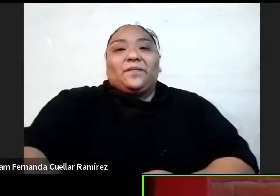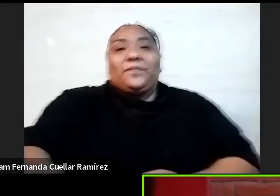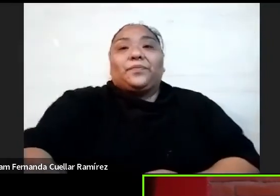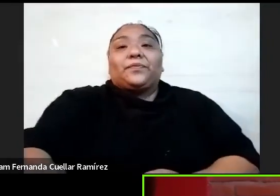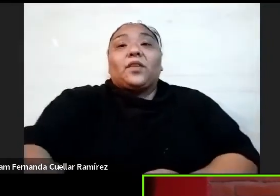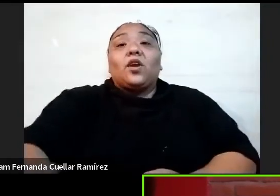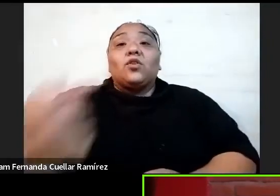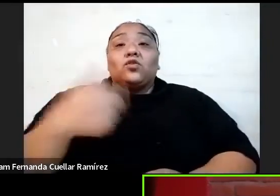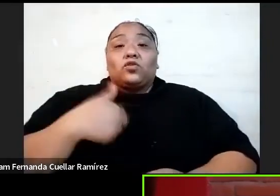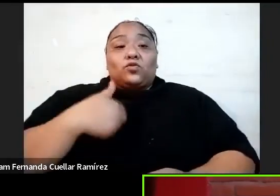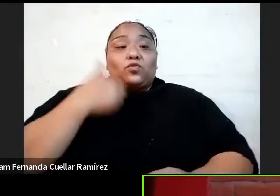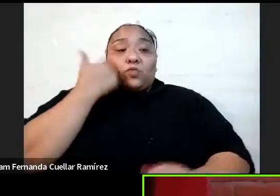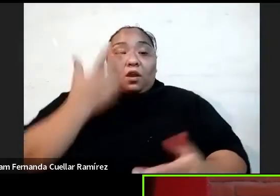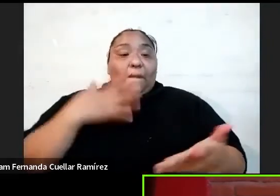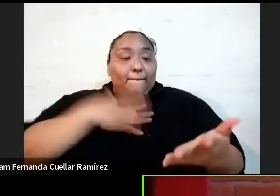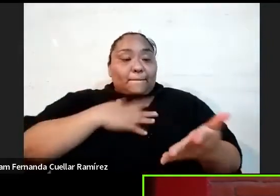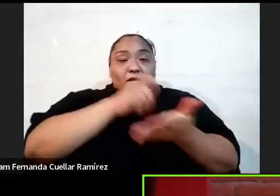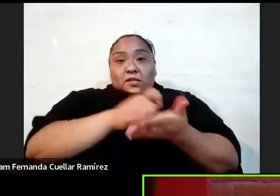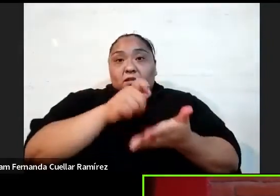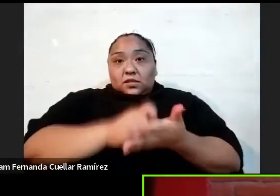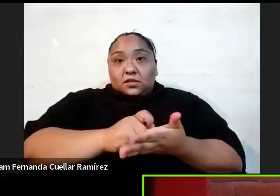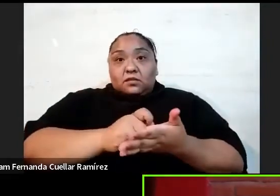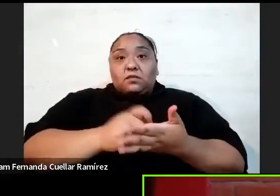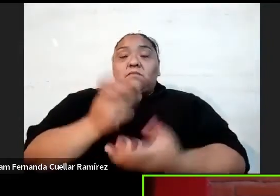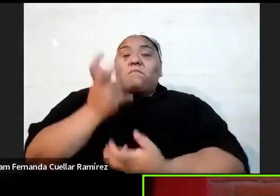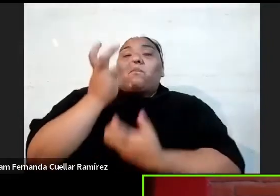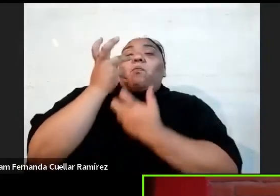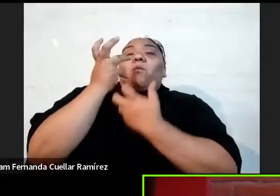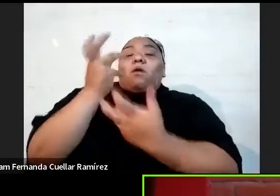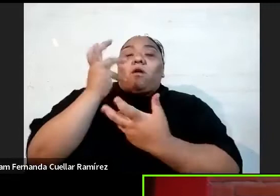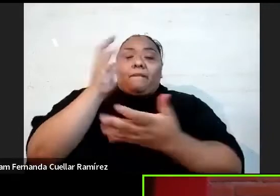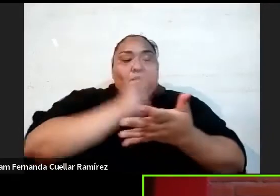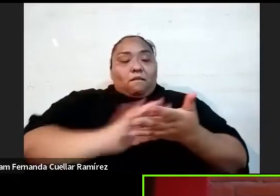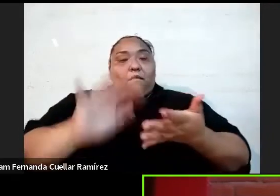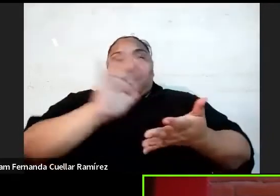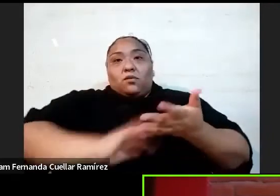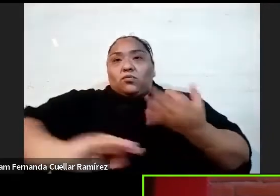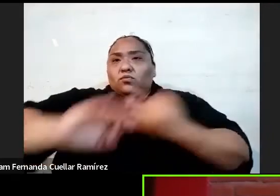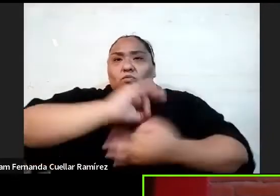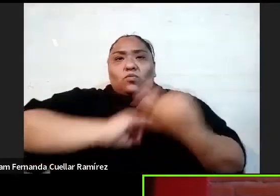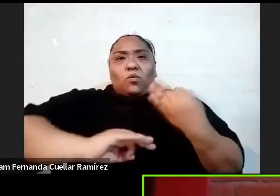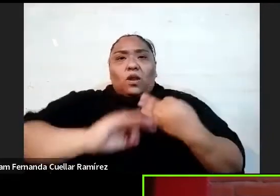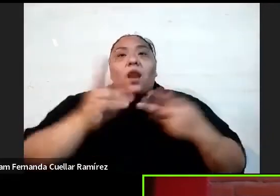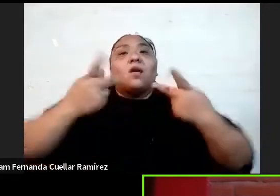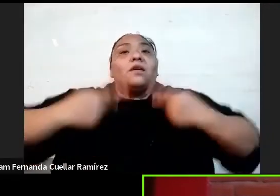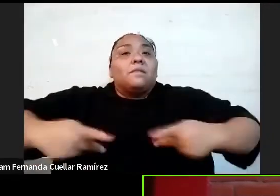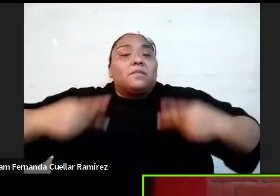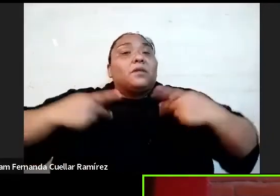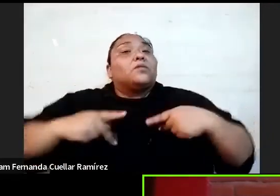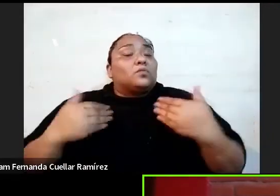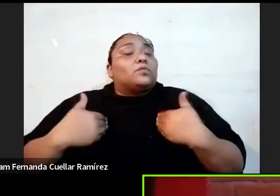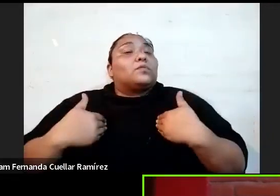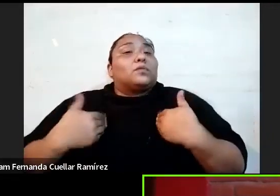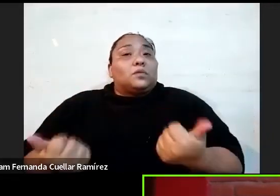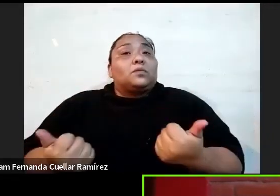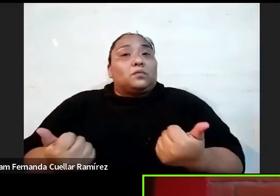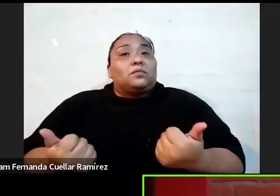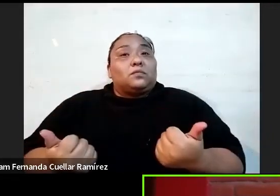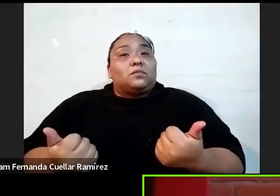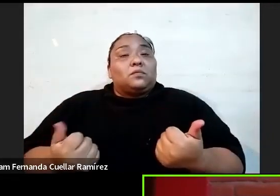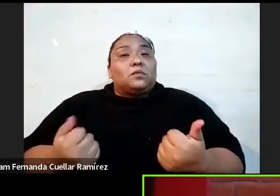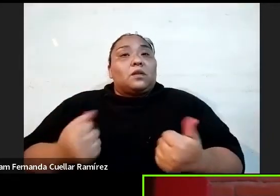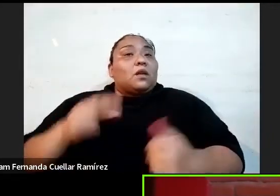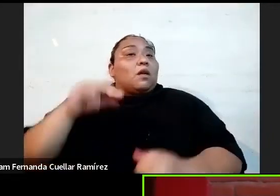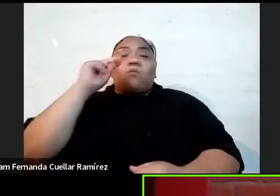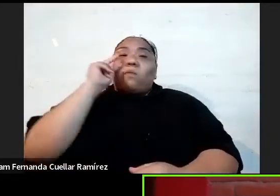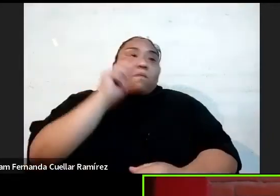incluso ensayos, es que la gente los entienda y no los vea como con palabras